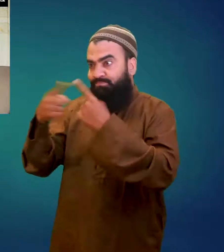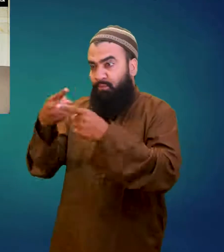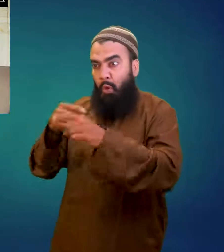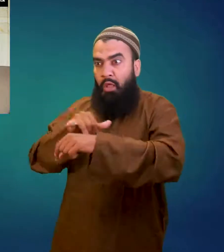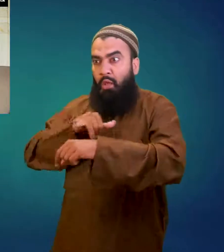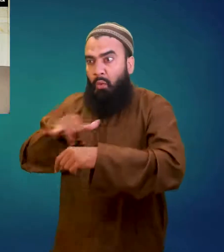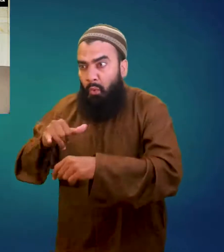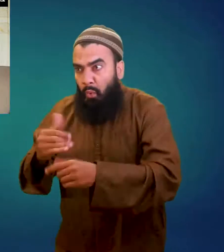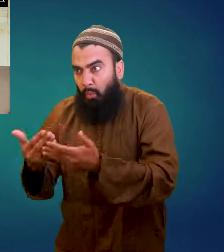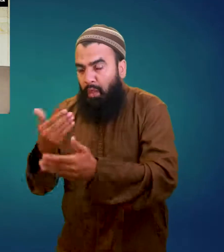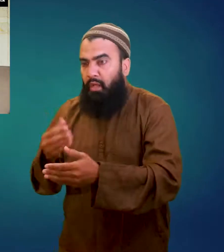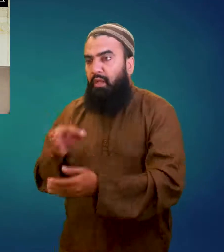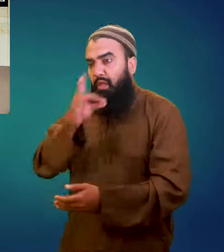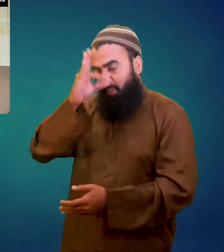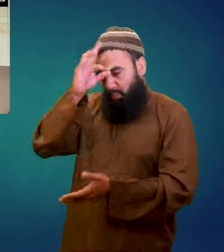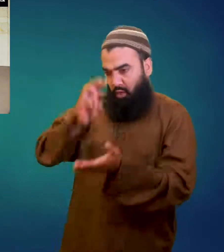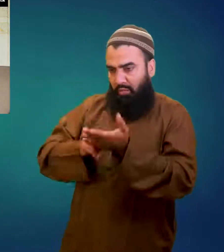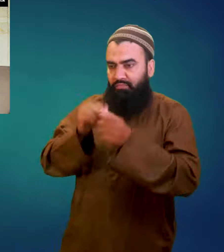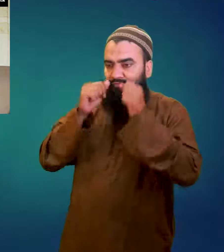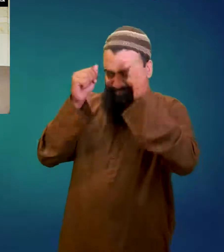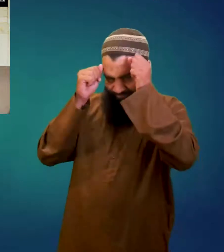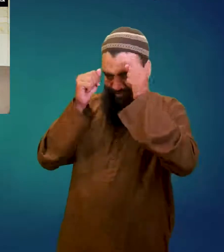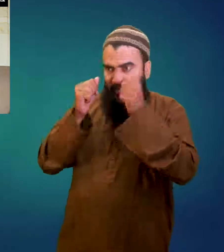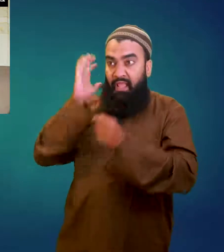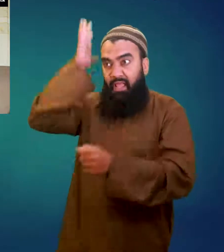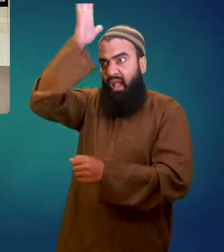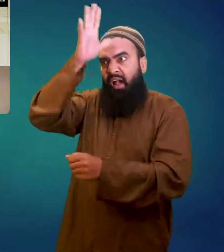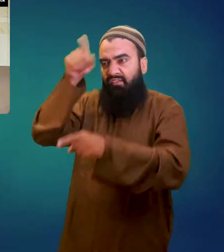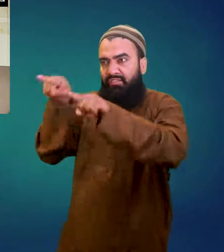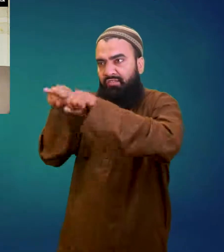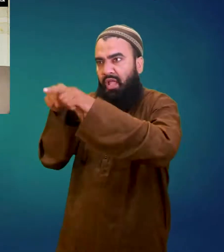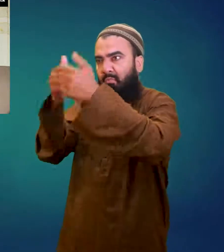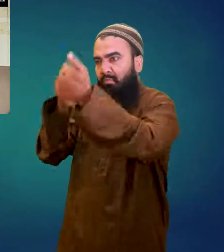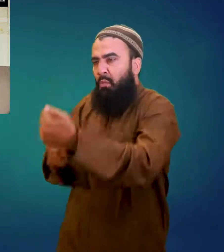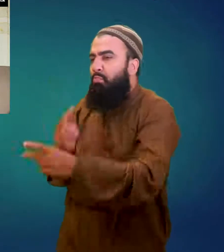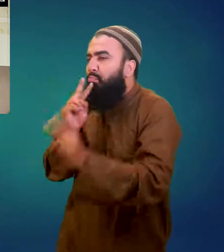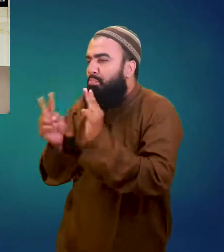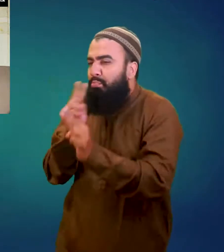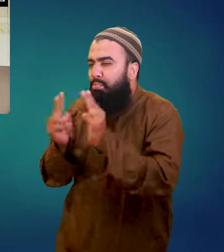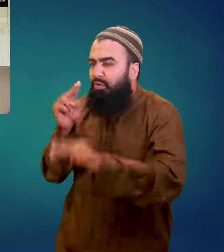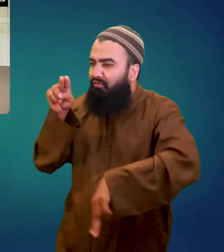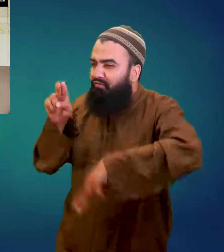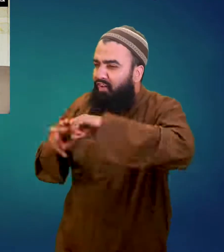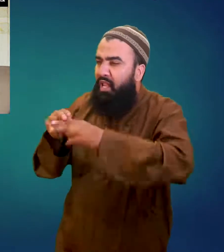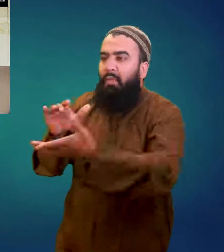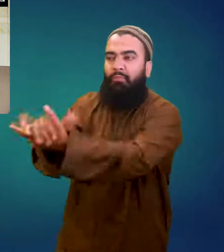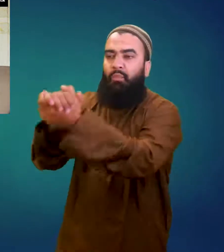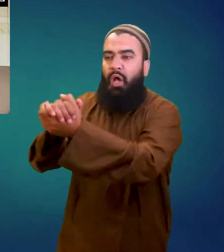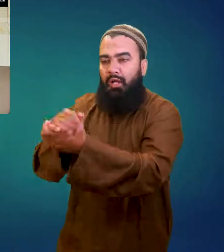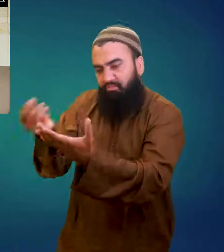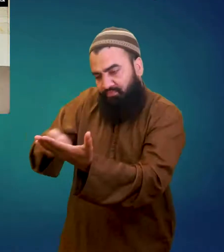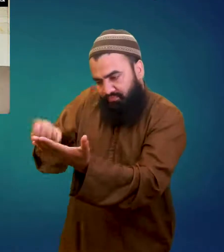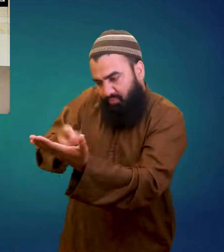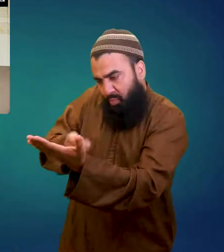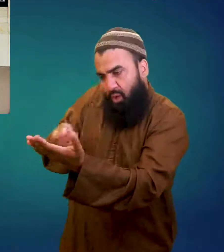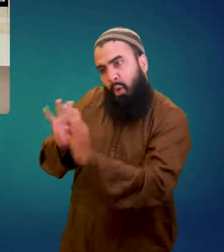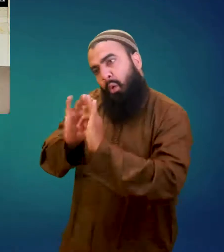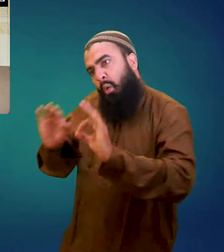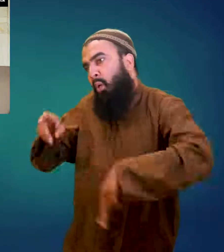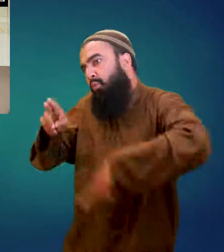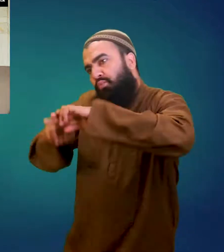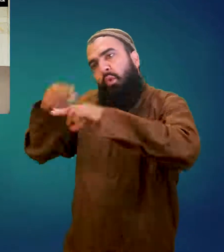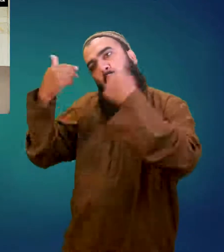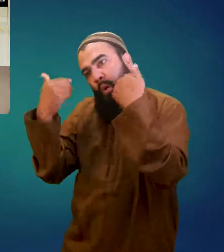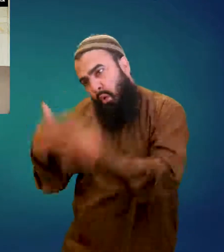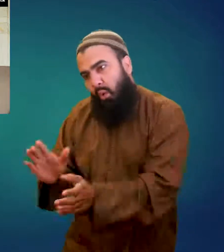جو شرائط تھیں وہ مسلمانوں کے حق میں نہیں تھیں، لیکن آپ صلی اللہ علیہ وسلم نے